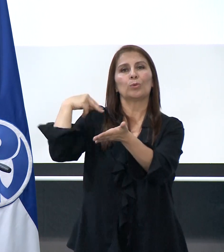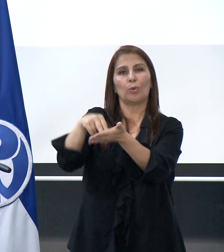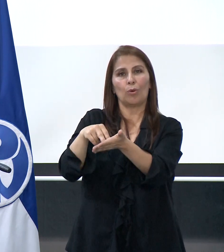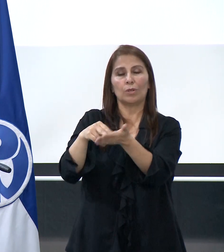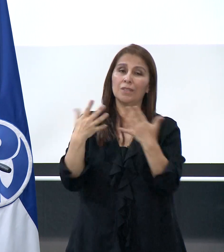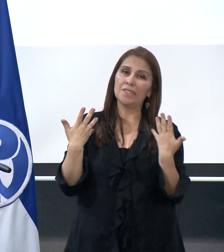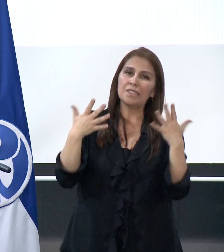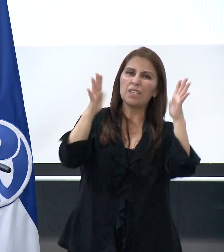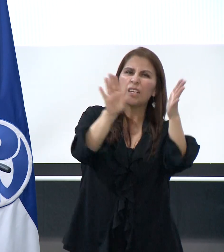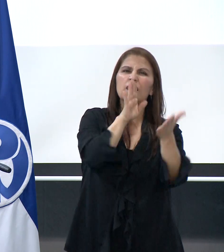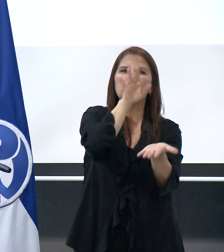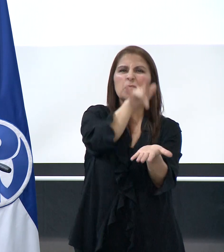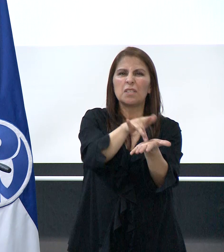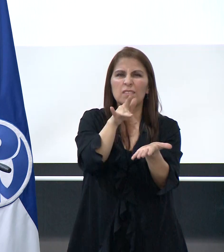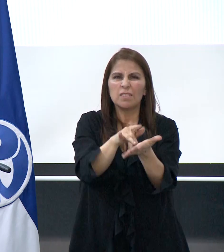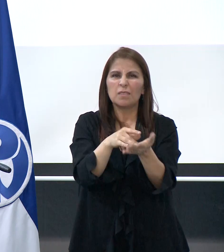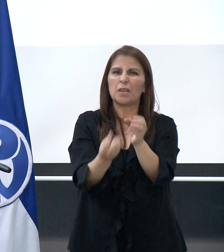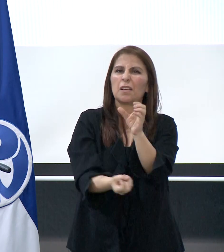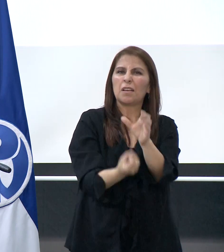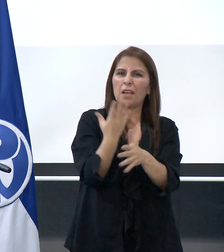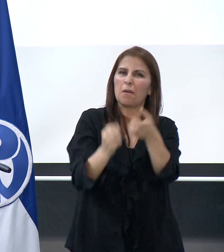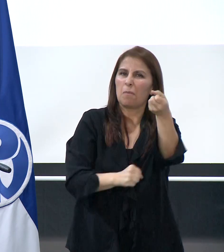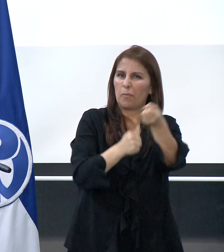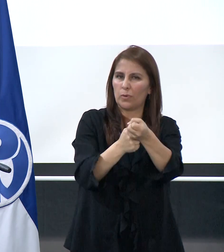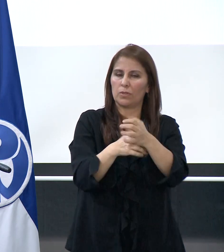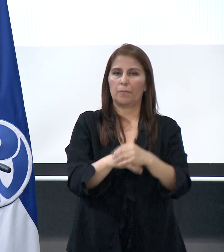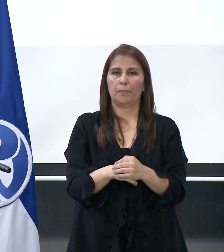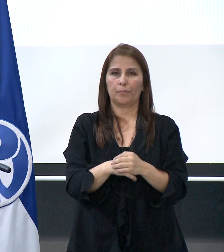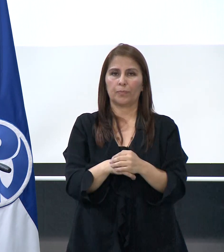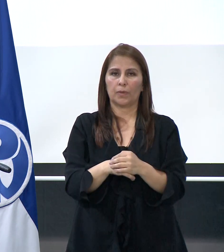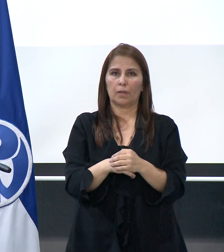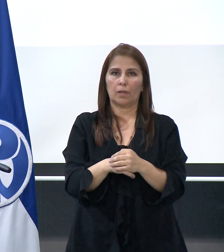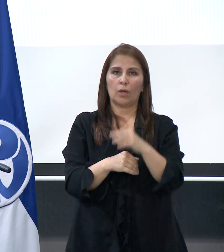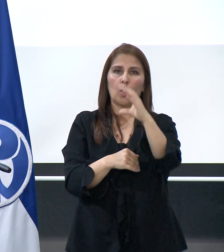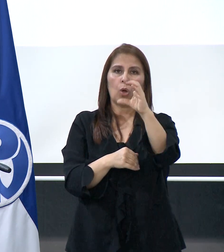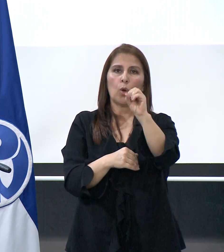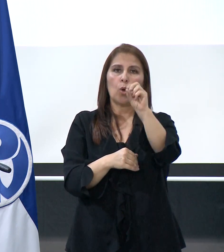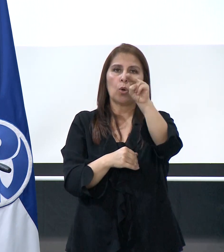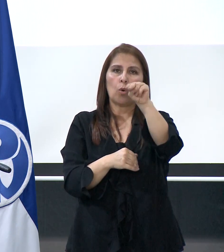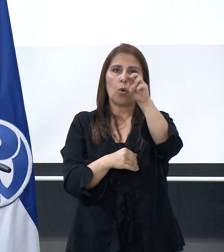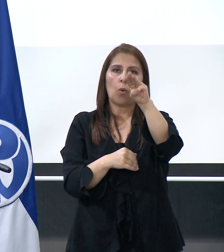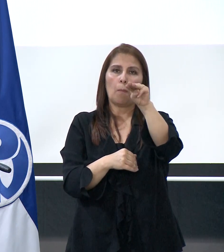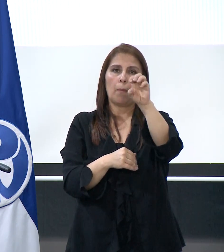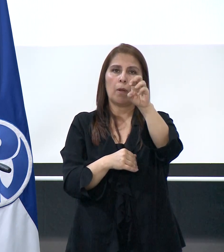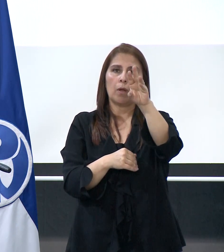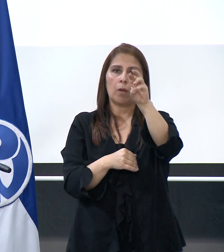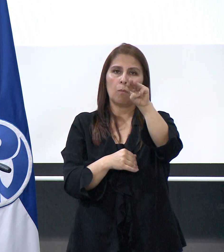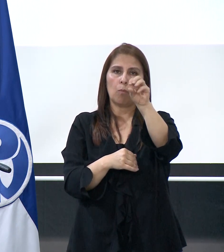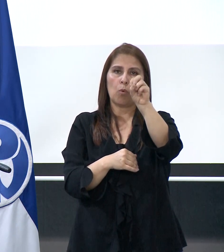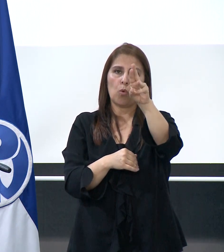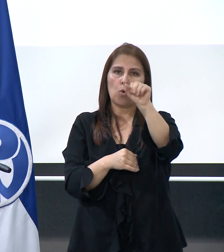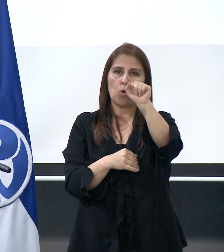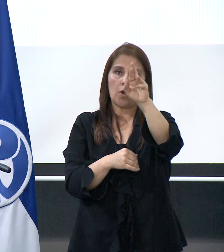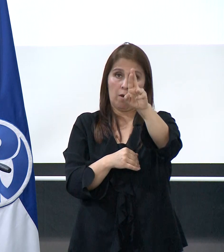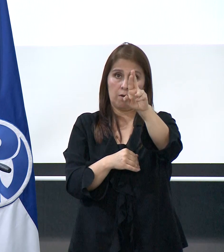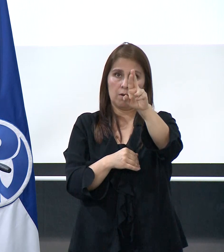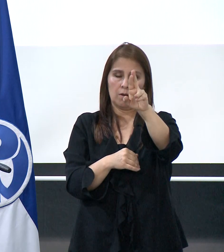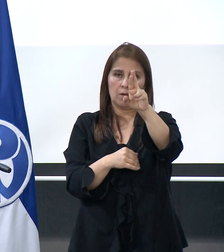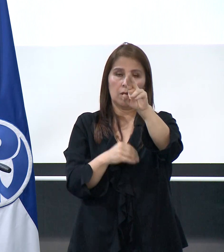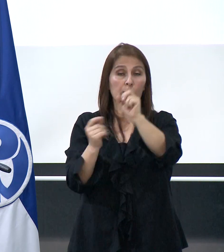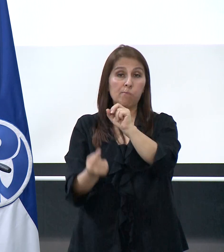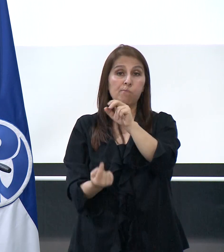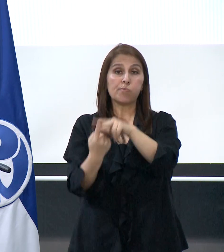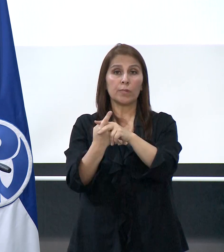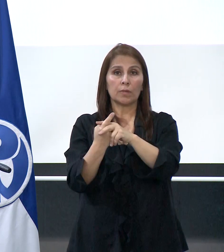protagonistas conmemorar proviene del latín con memorare esa primera partícula con cum